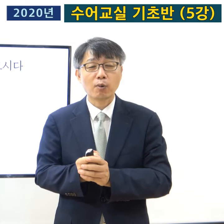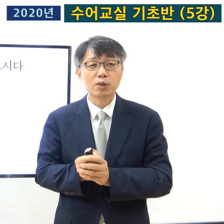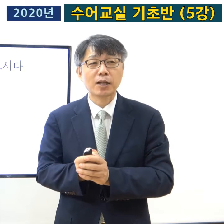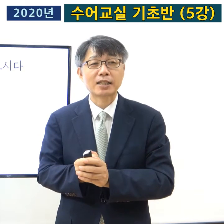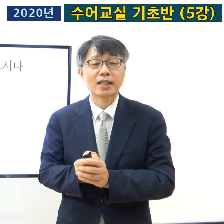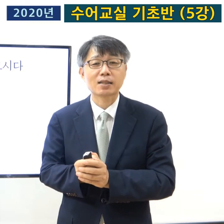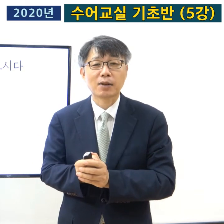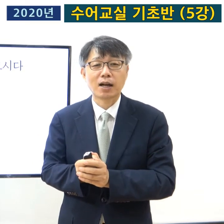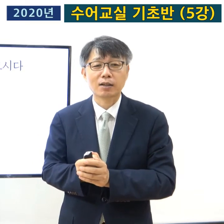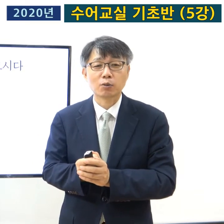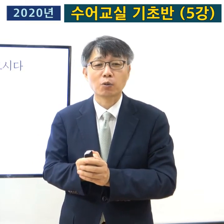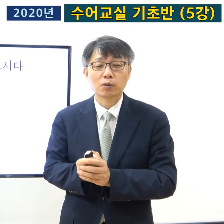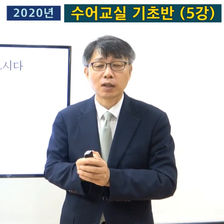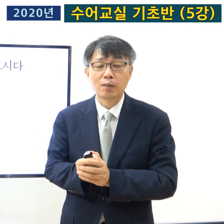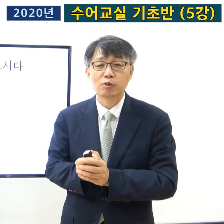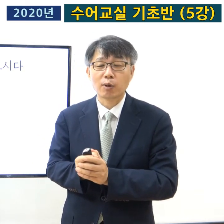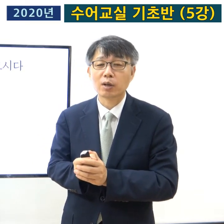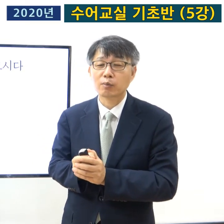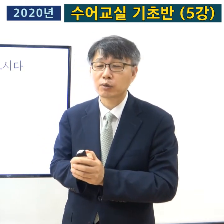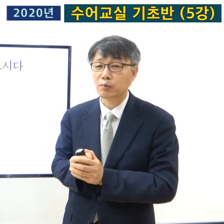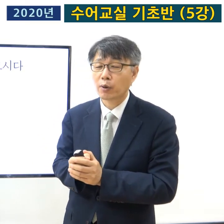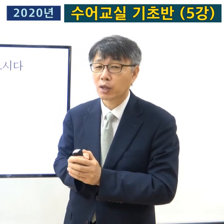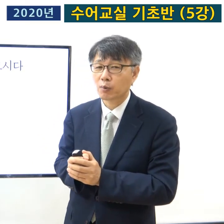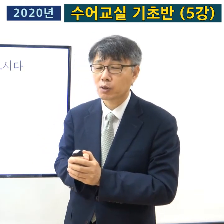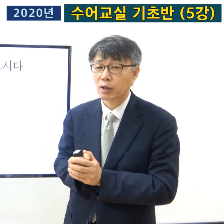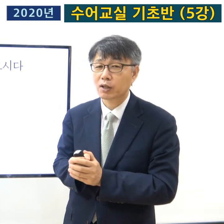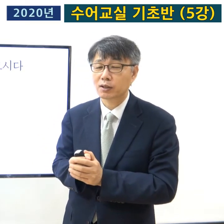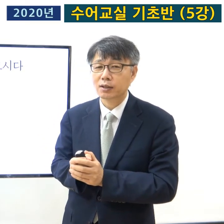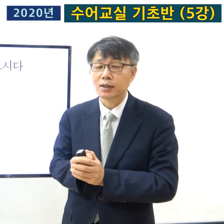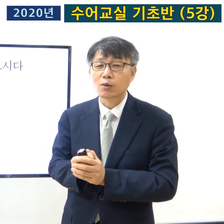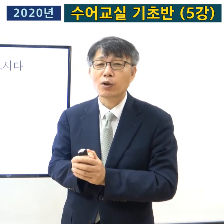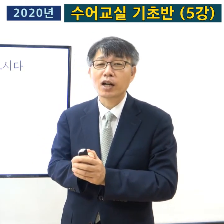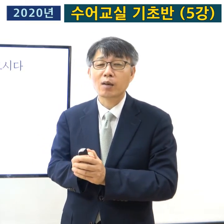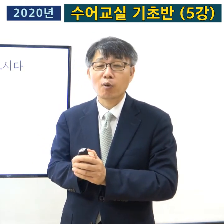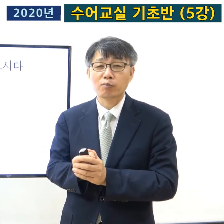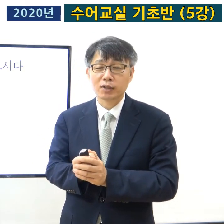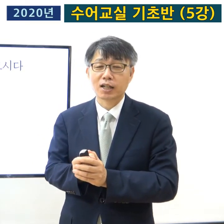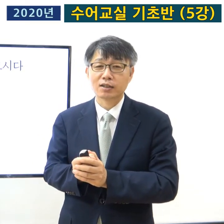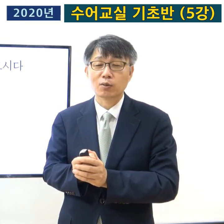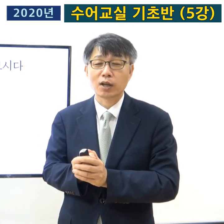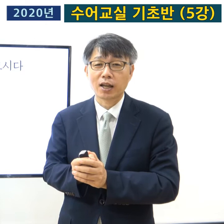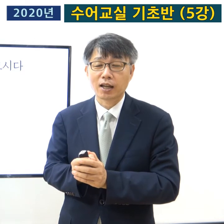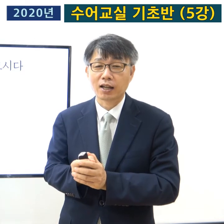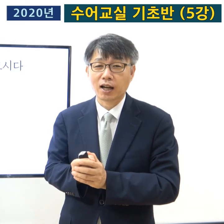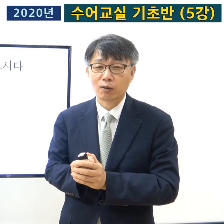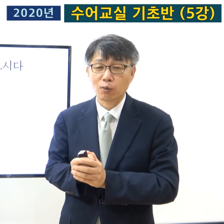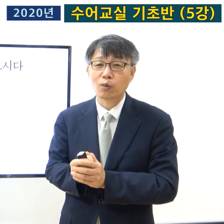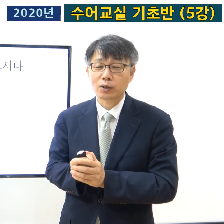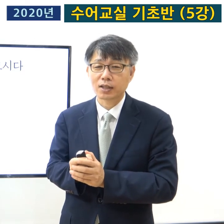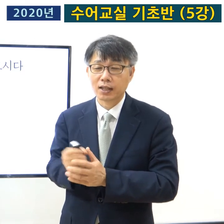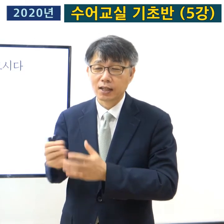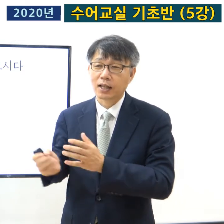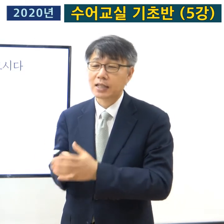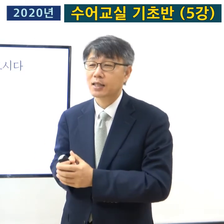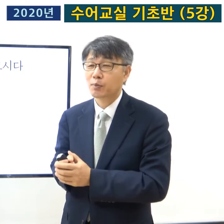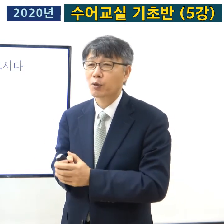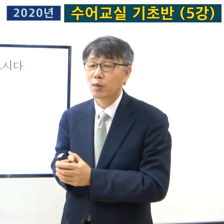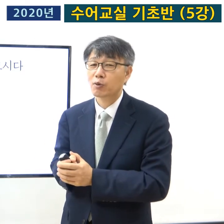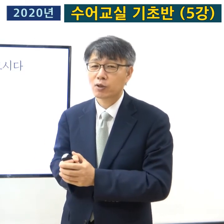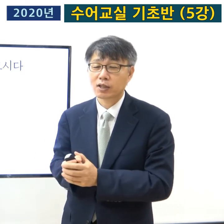보시면 아시겠지만 꽃, 나무 뭐 이런 분들 표현해 보시면 고향의 봄이라는 노래하고 이제 같이 표현해 볼 수 있을 것